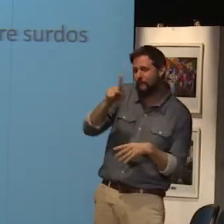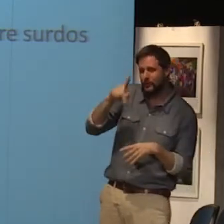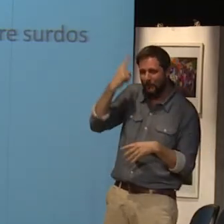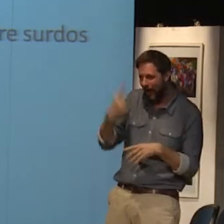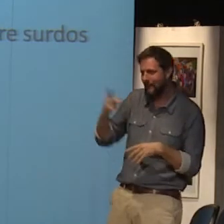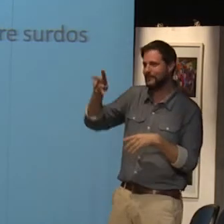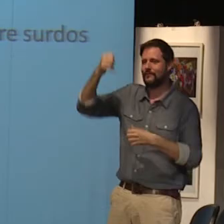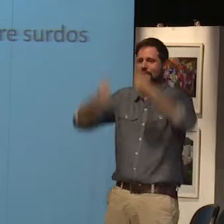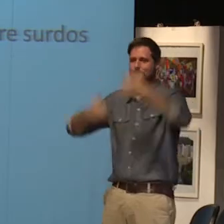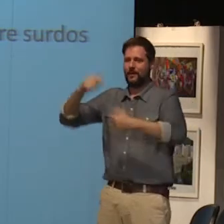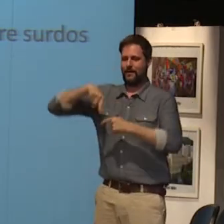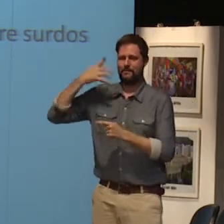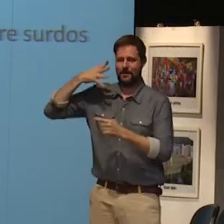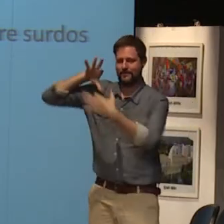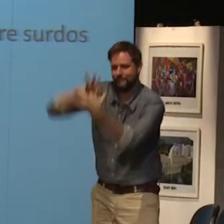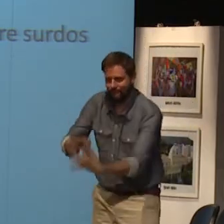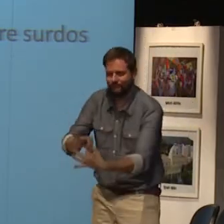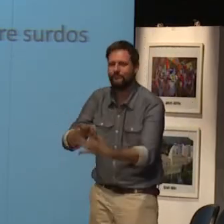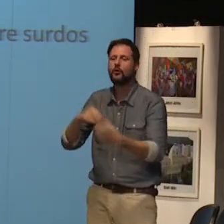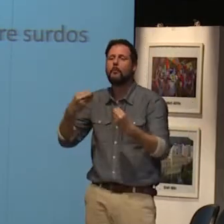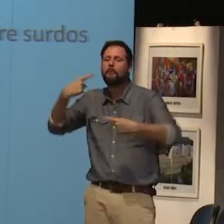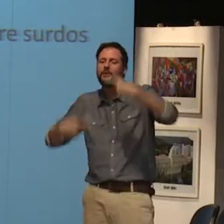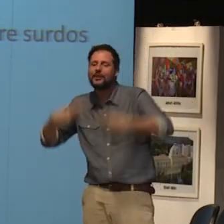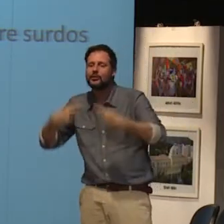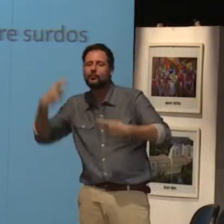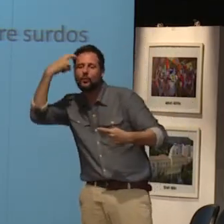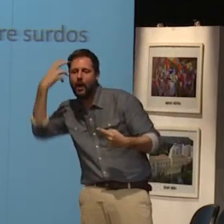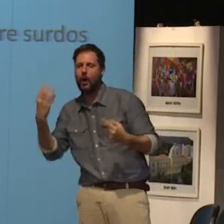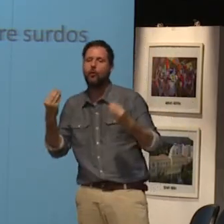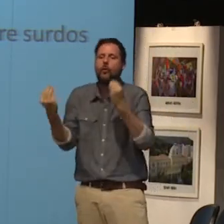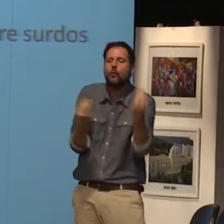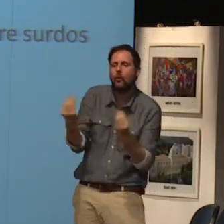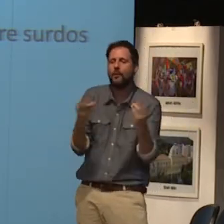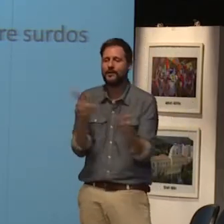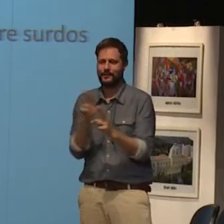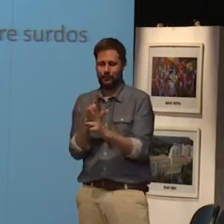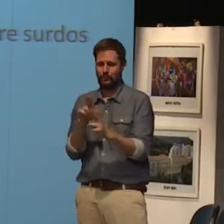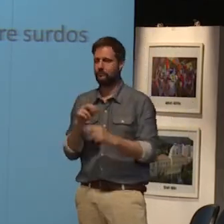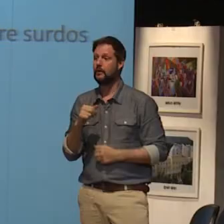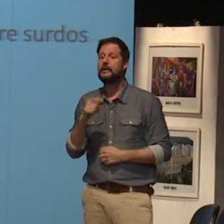né, a professora, após a minha palestra, ela vai estar falando sobre essa questão